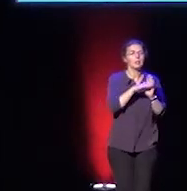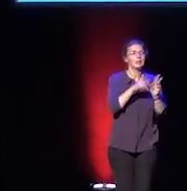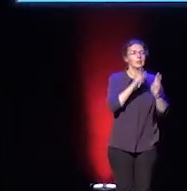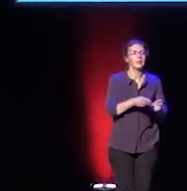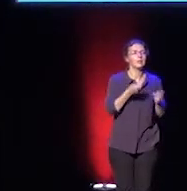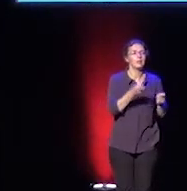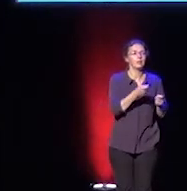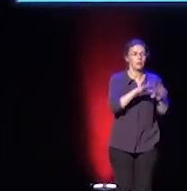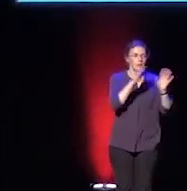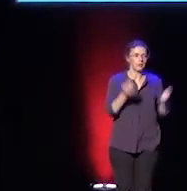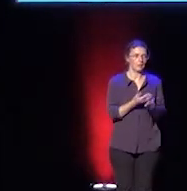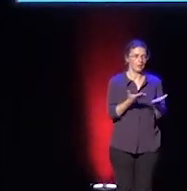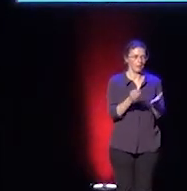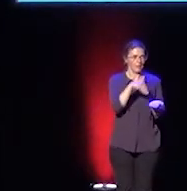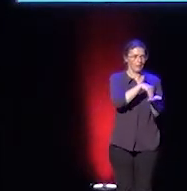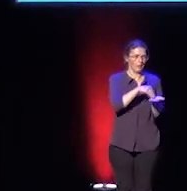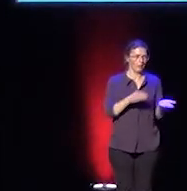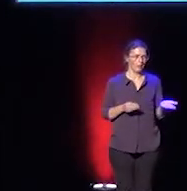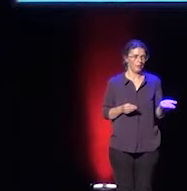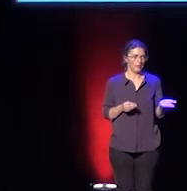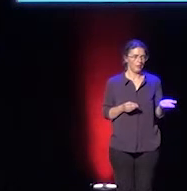Rentenversicherung insgesamt mit abdeckt.